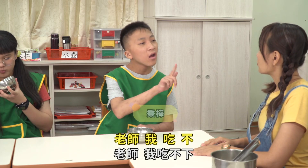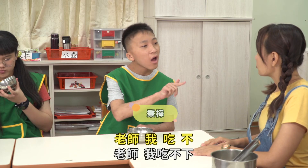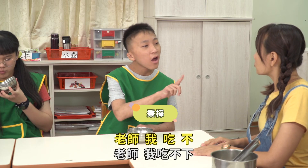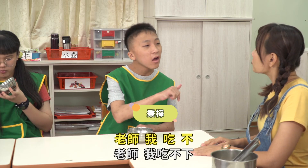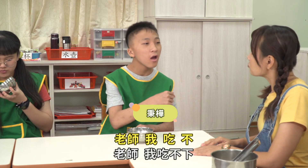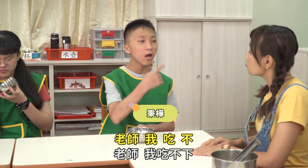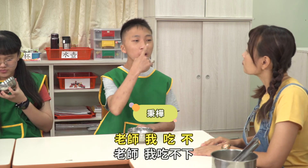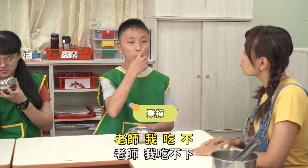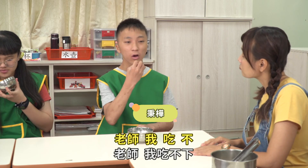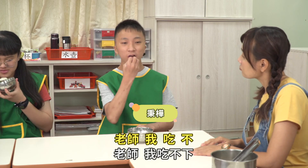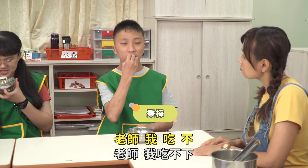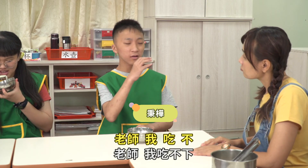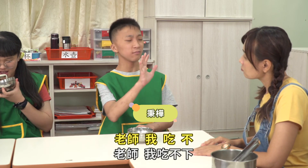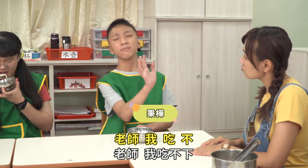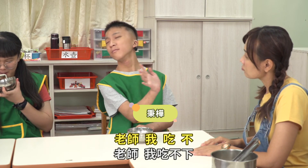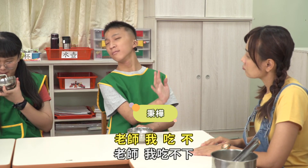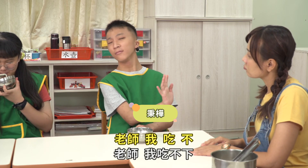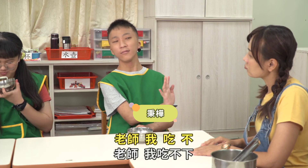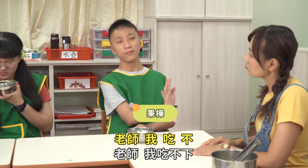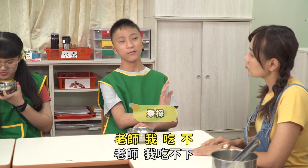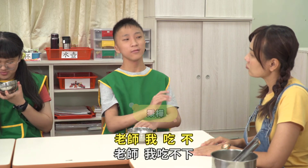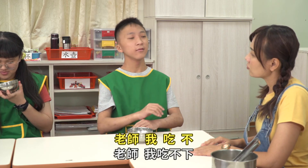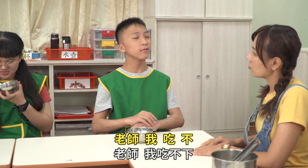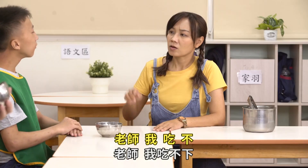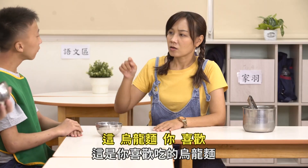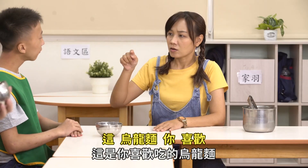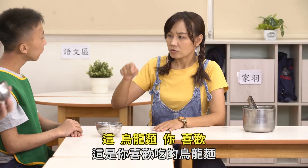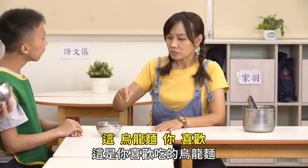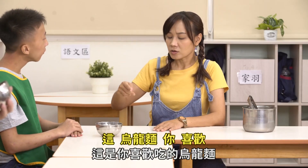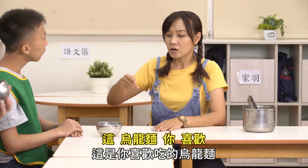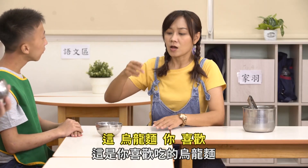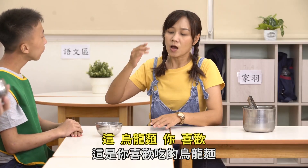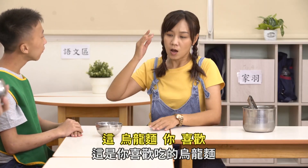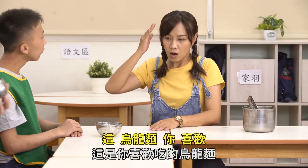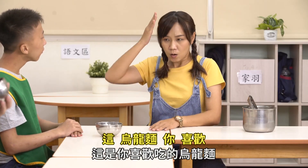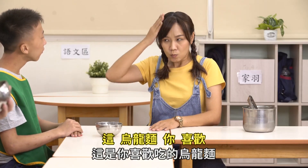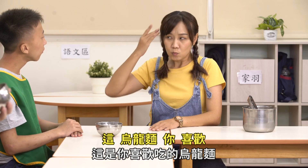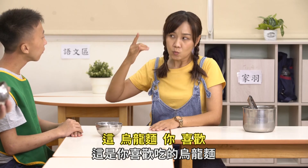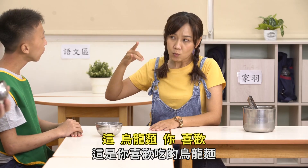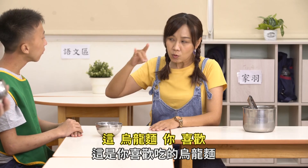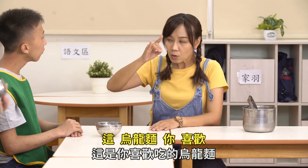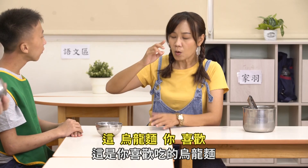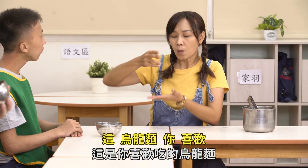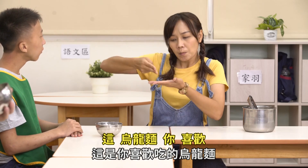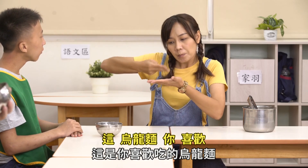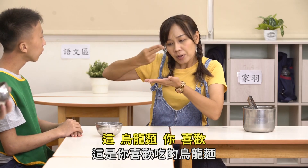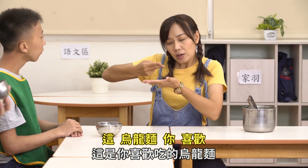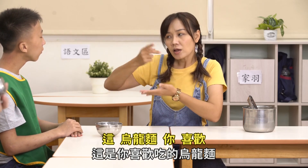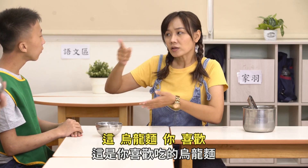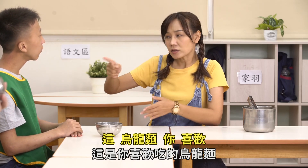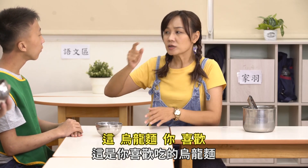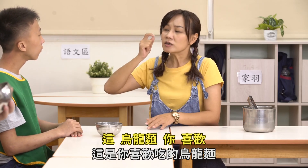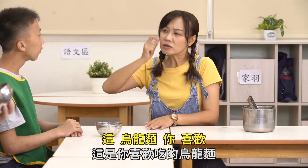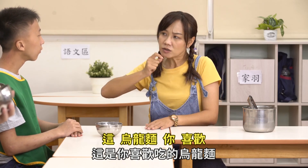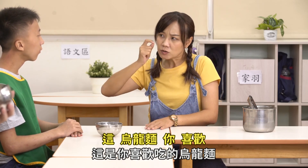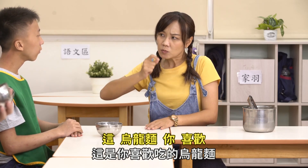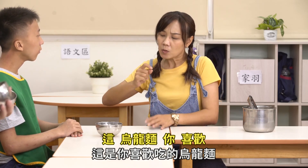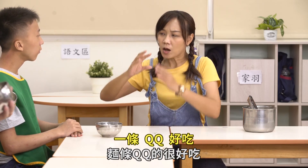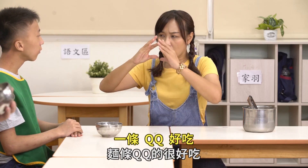老师，我吃不下。 这是你喜欢吃的乌龙面，面